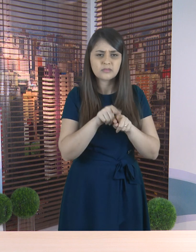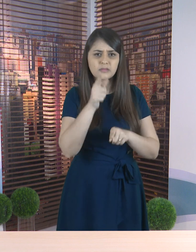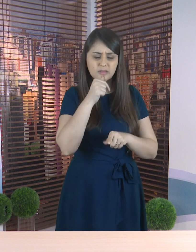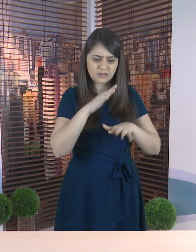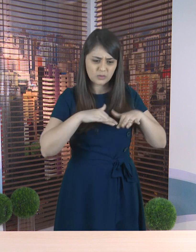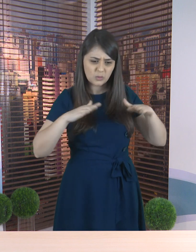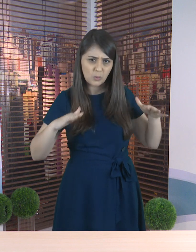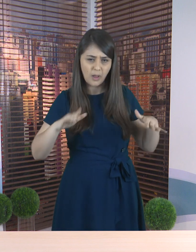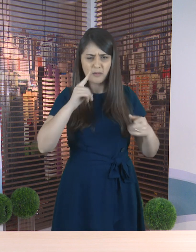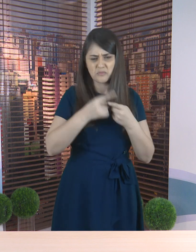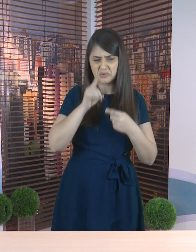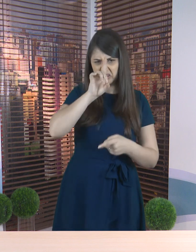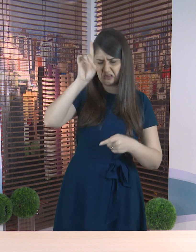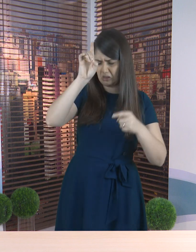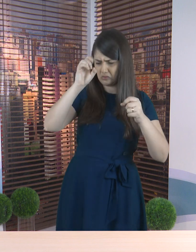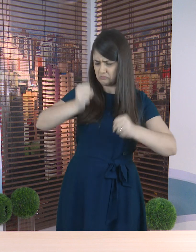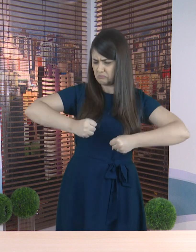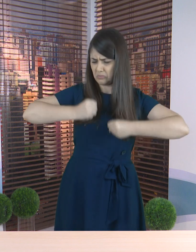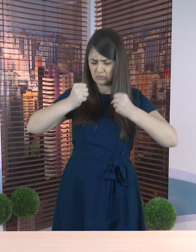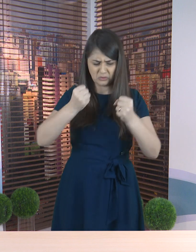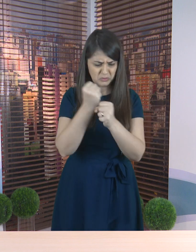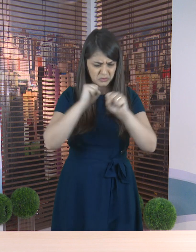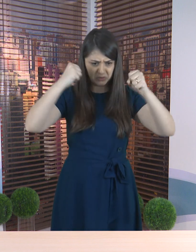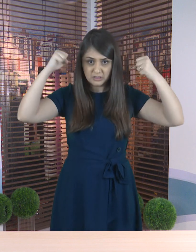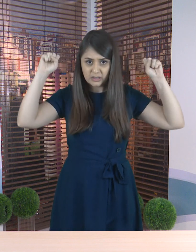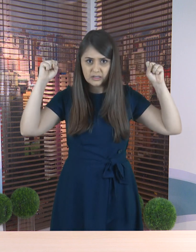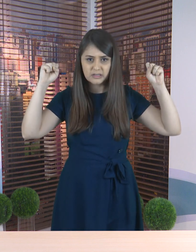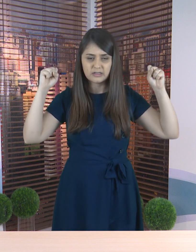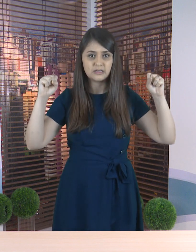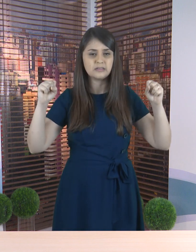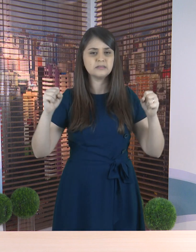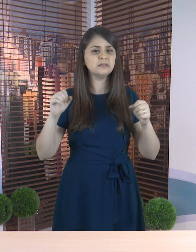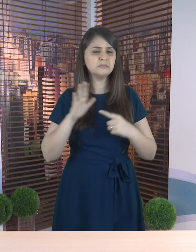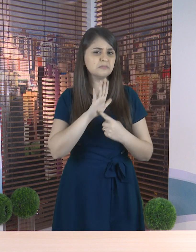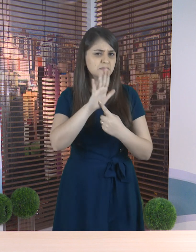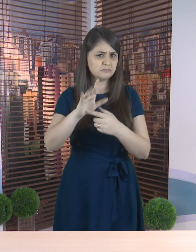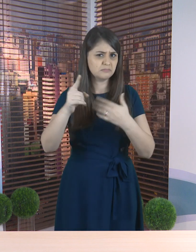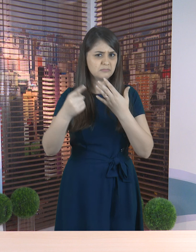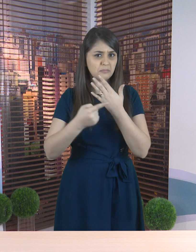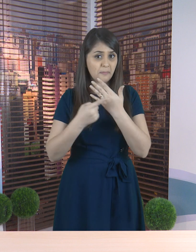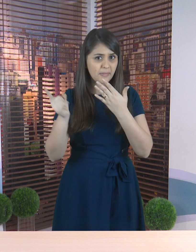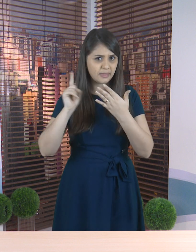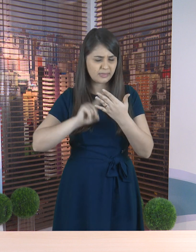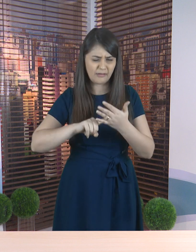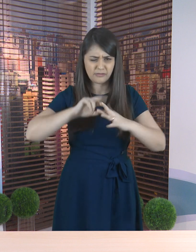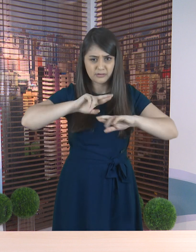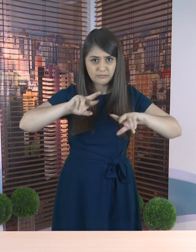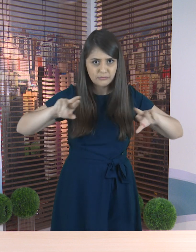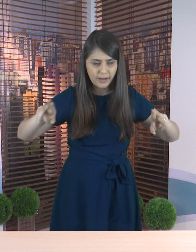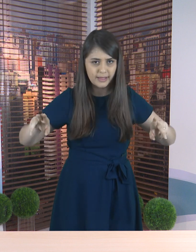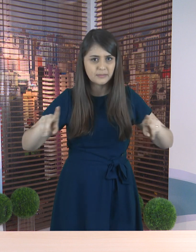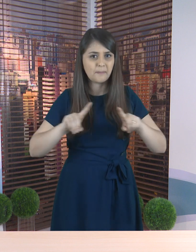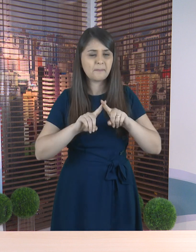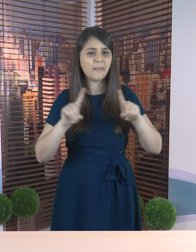a ausência divina. Você pode conferir isso em Jó, capítulo 23, versos 8 a